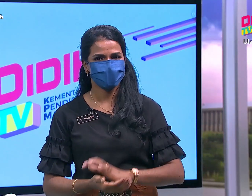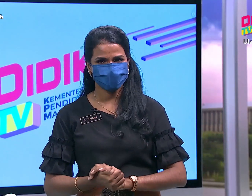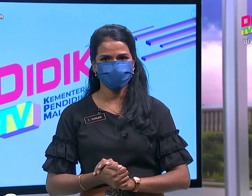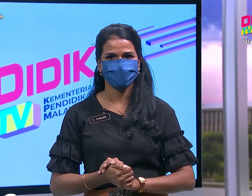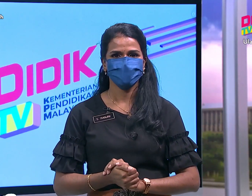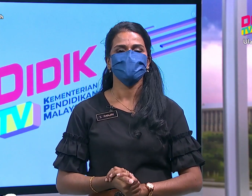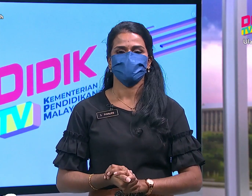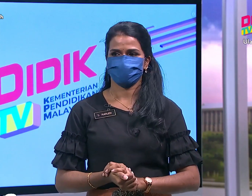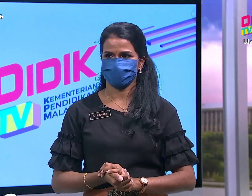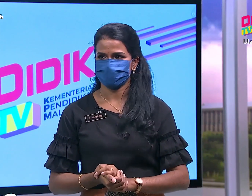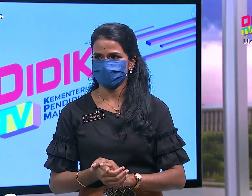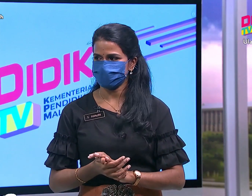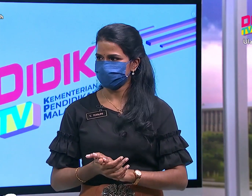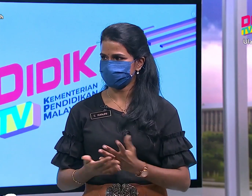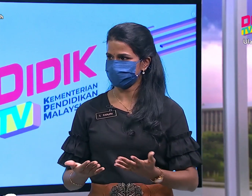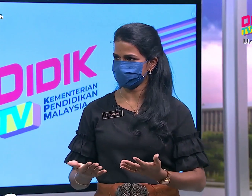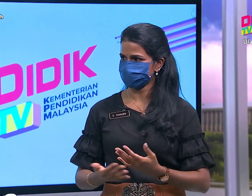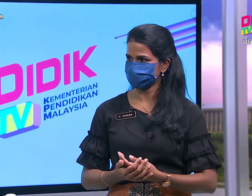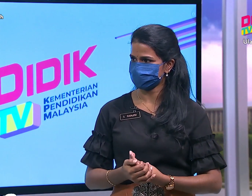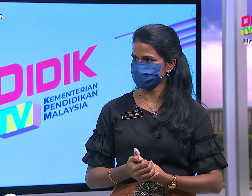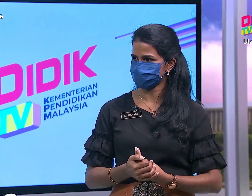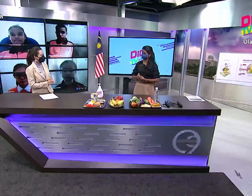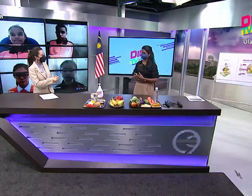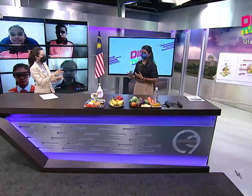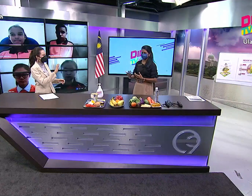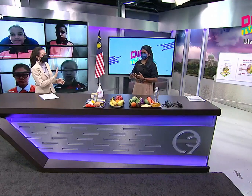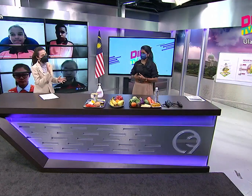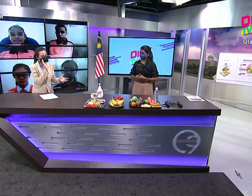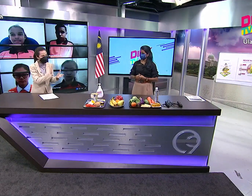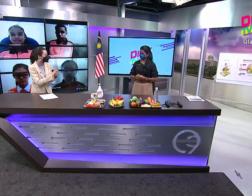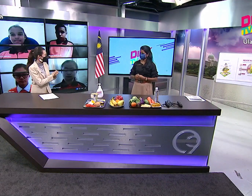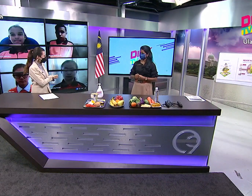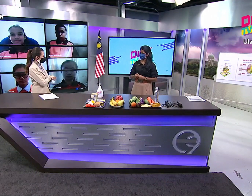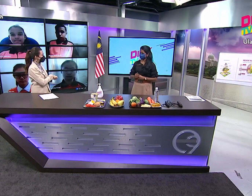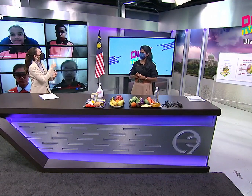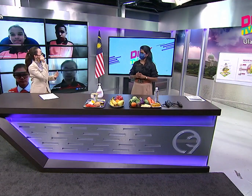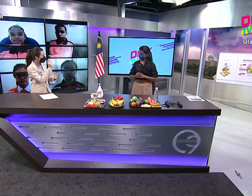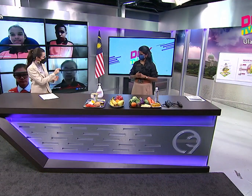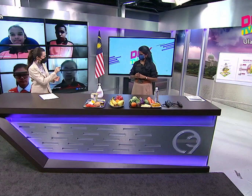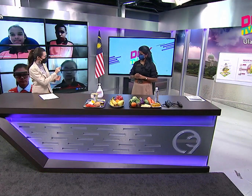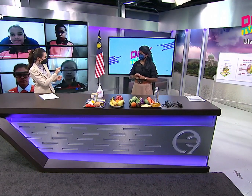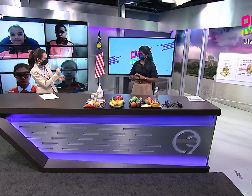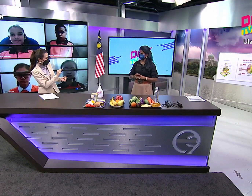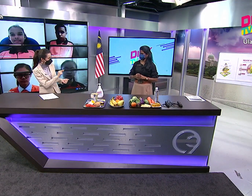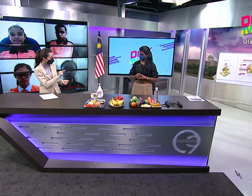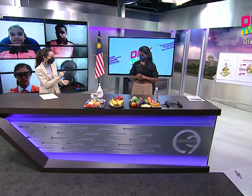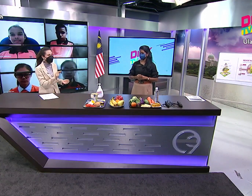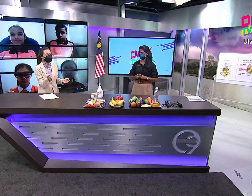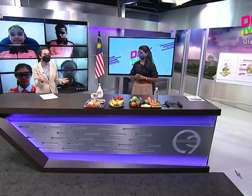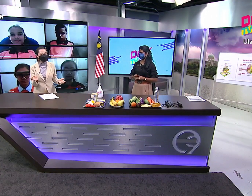Okay. Okay. Jadi kita teruskan. Kita nak sambung pembelajaran kita sebentar saja lagi, cikgu. Yeah. Kerana kita akan